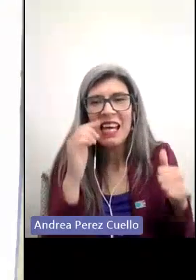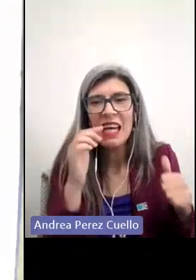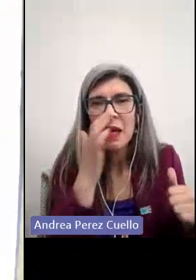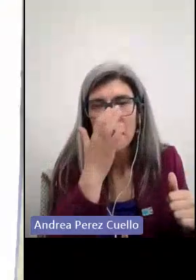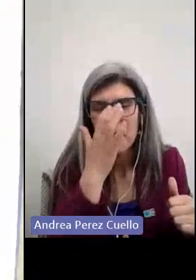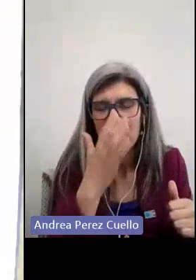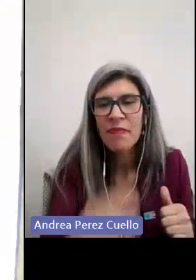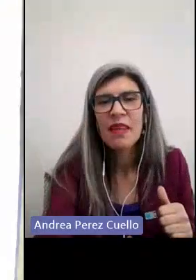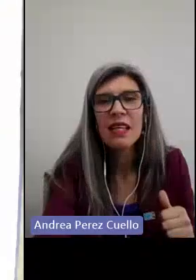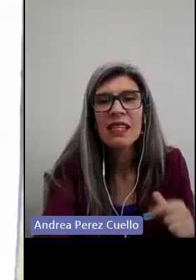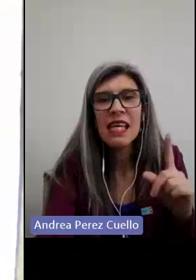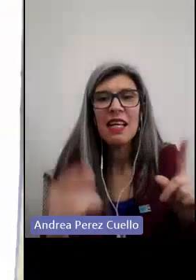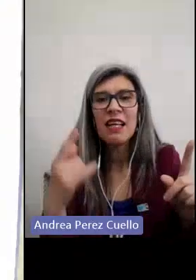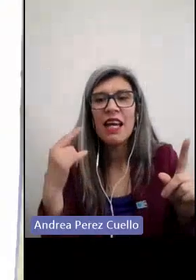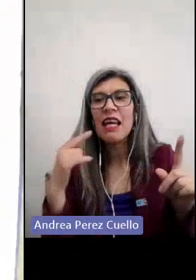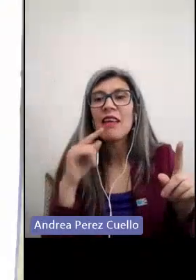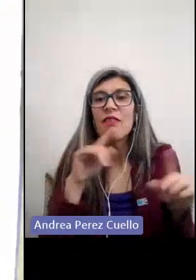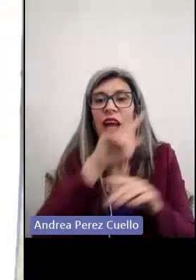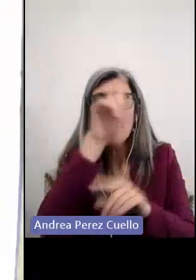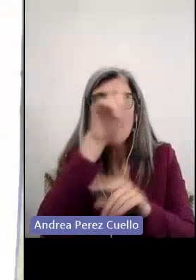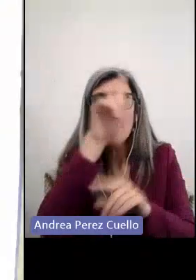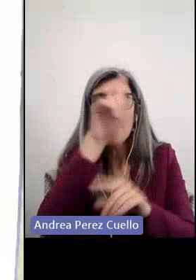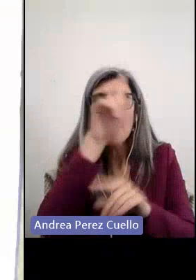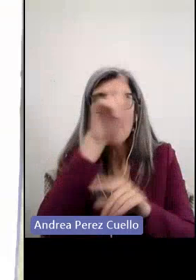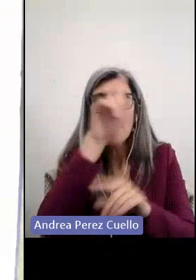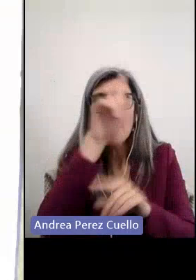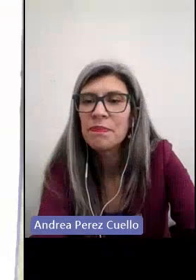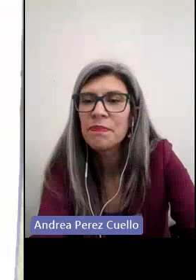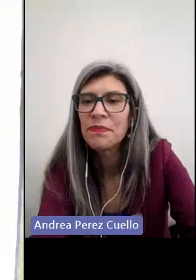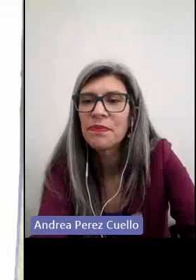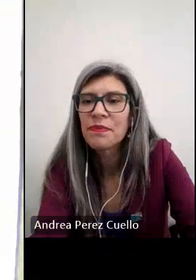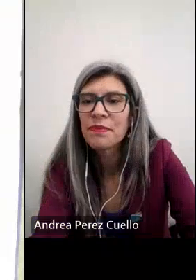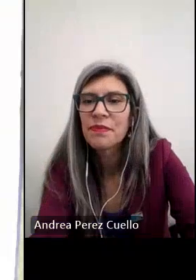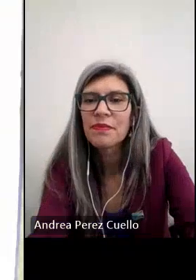Bien. Sí, les voy a preguntar.